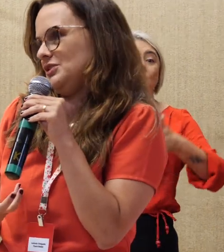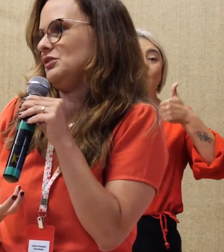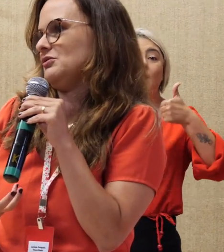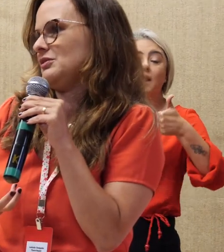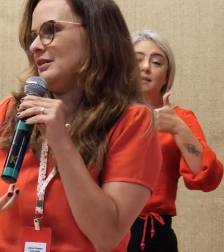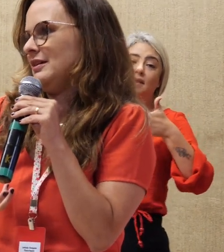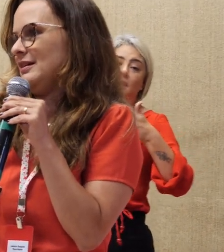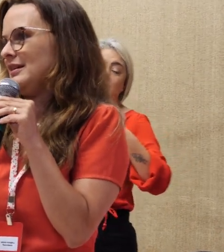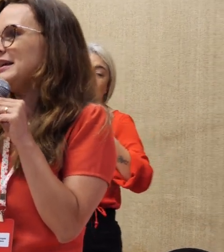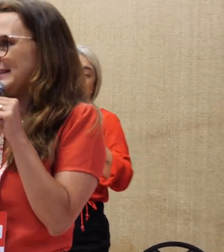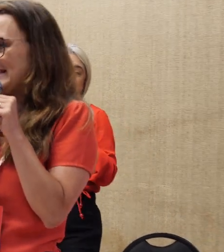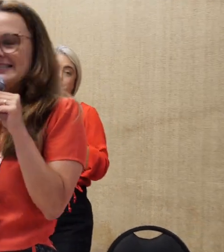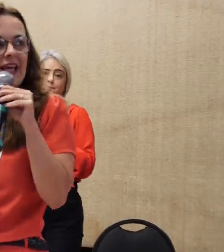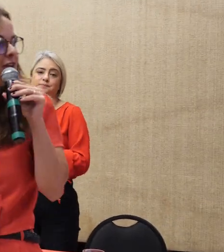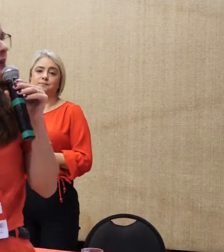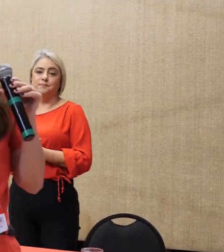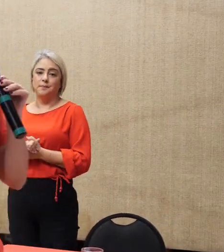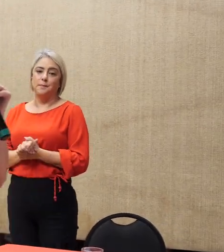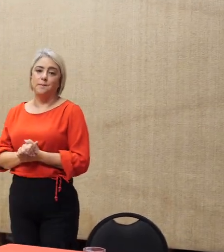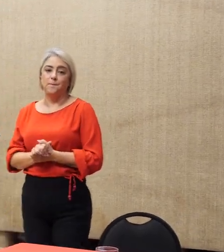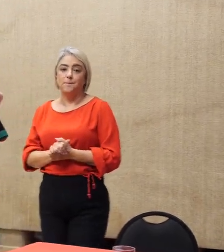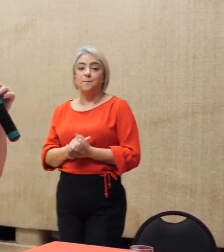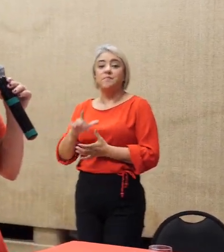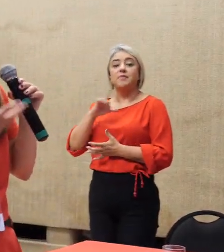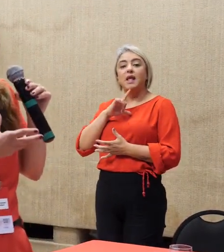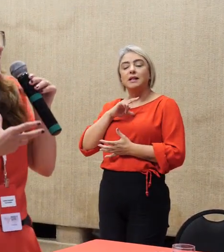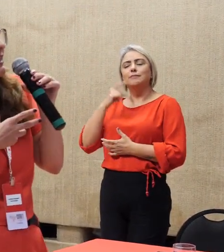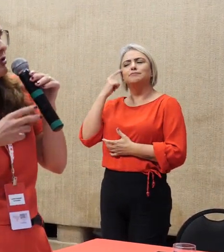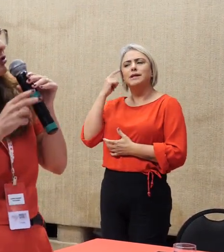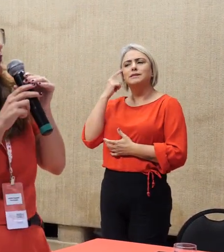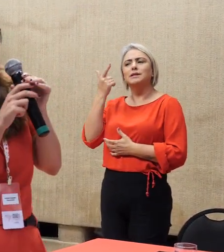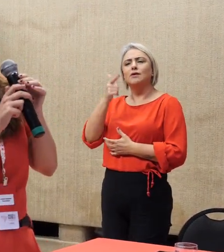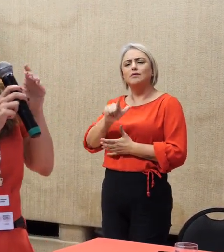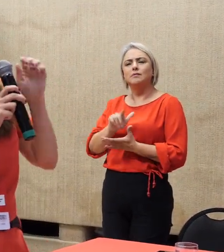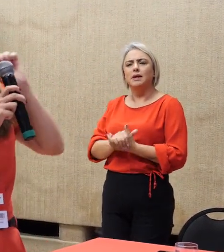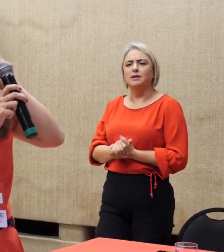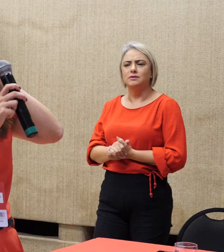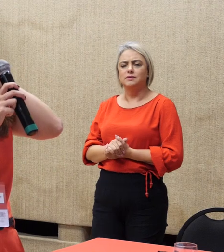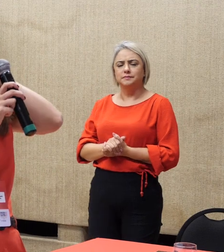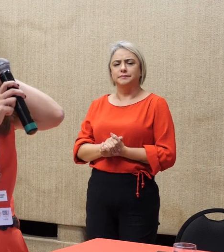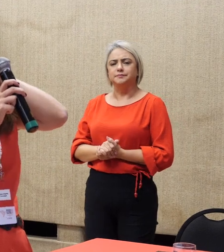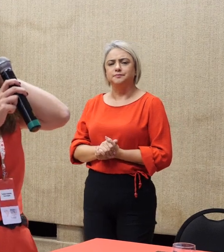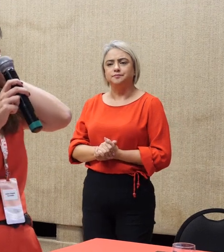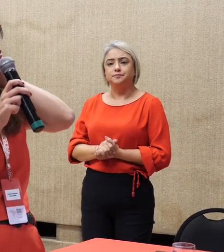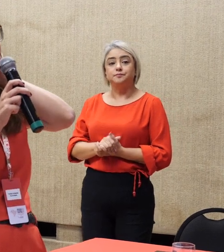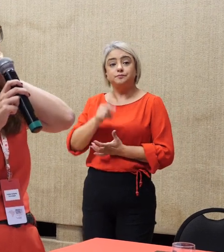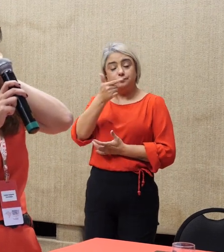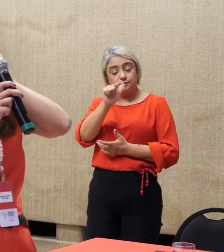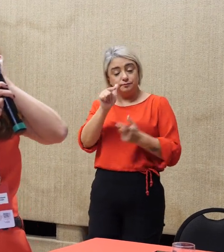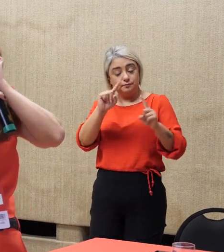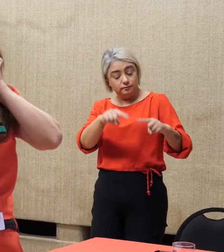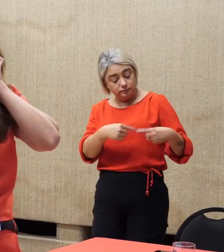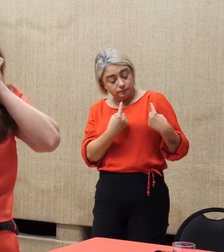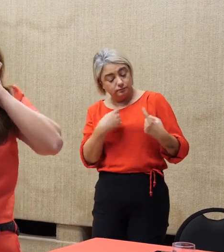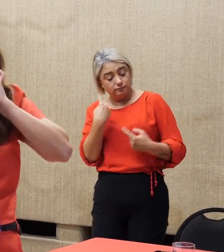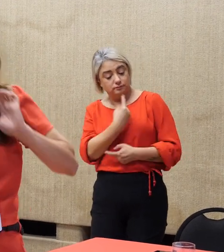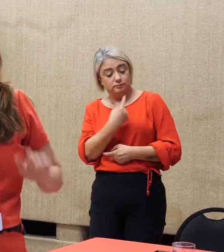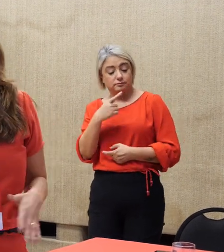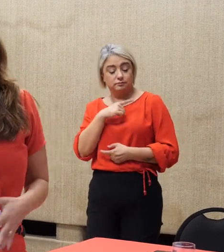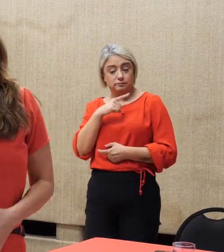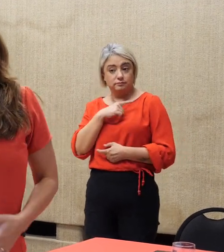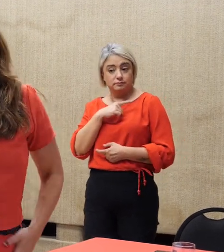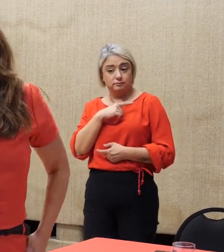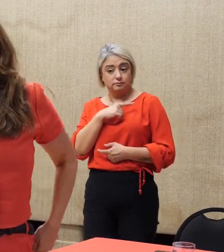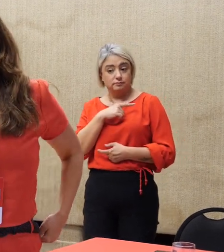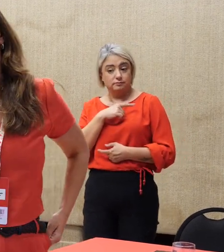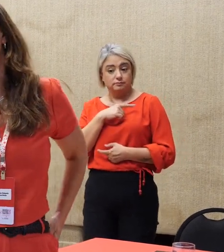em todos os sentidos. Tá certo? Então, a gente tem que repensar isso, né? Um outro desafio que nós temos,